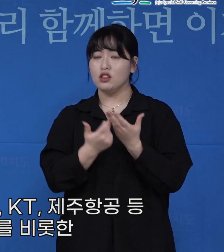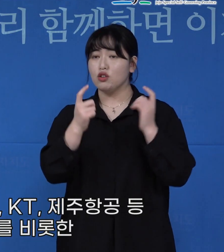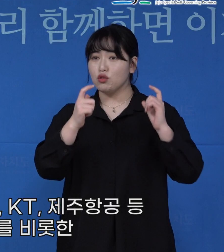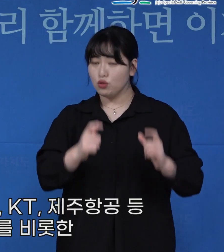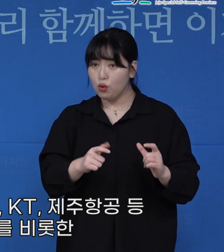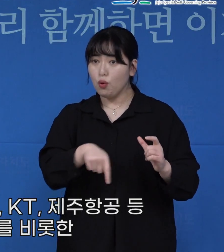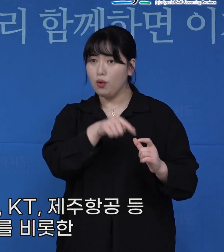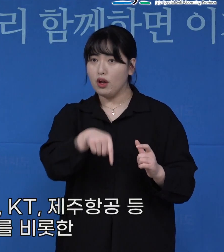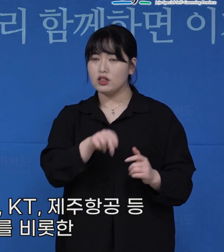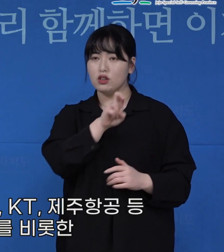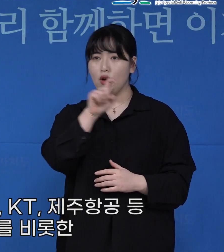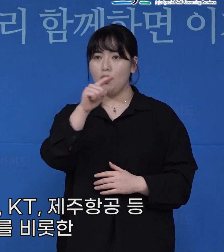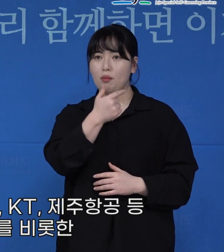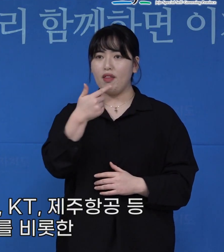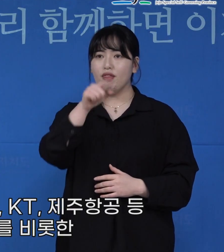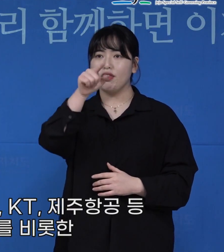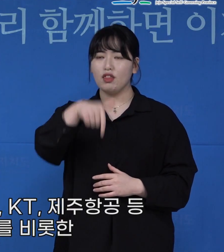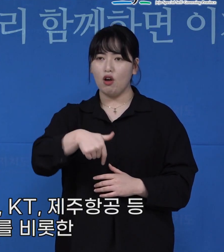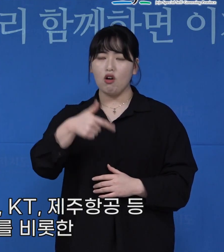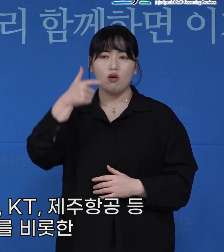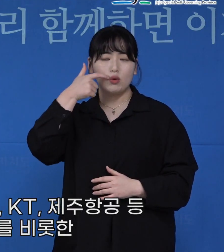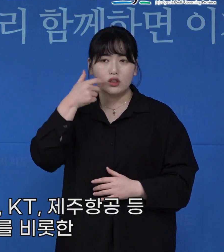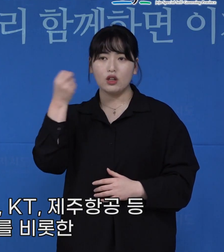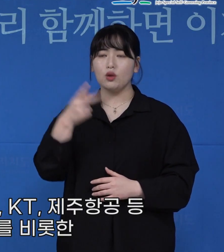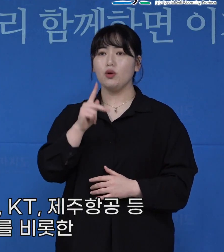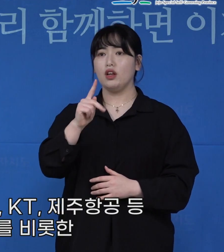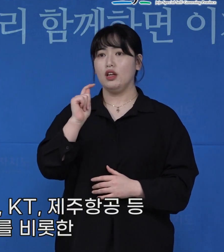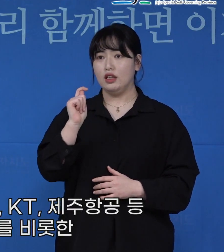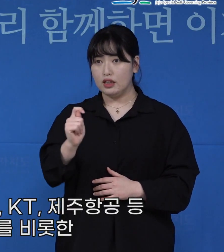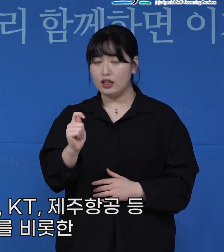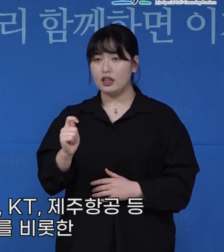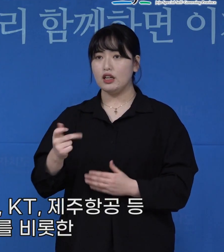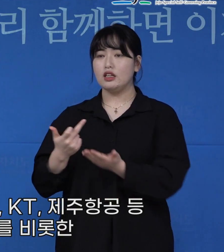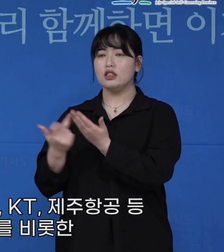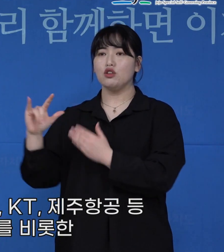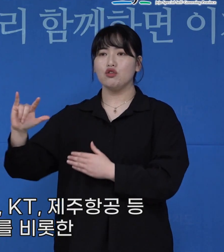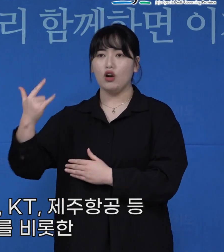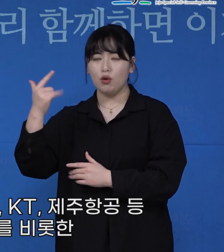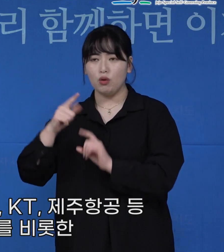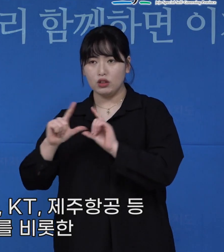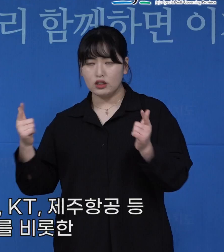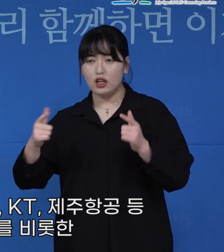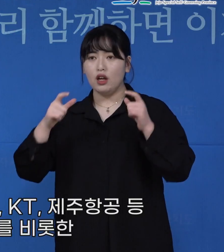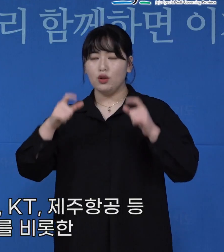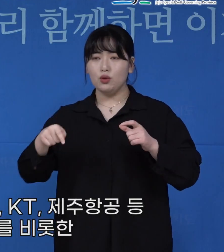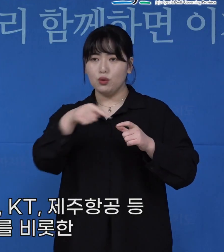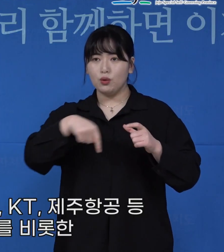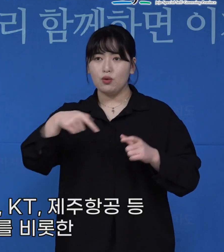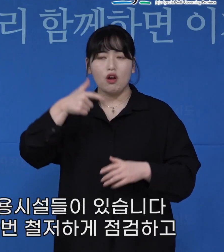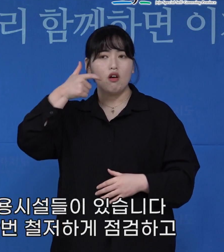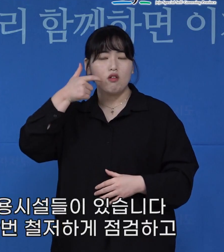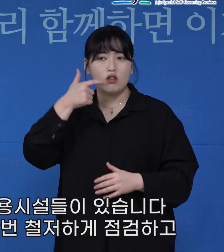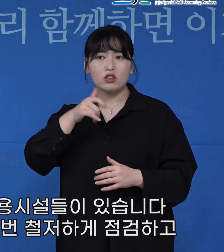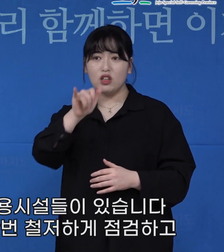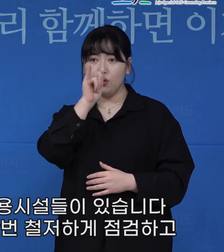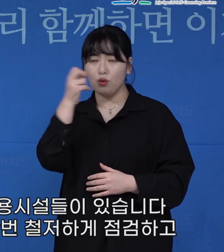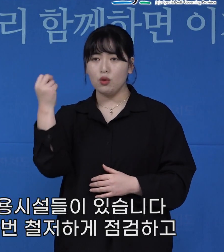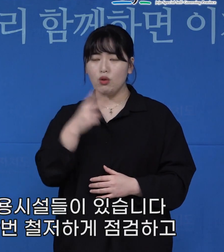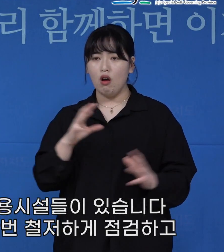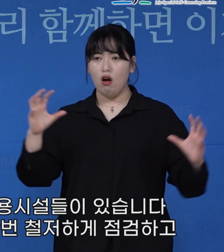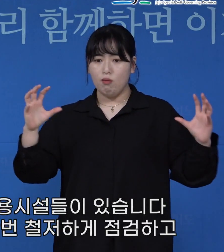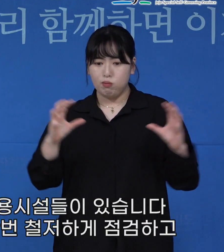제주에도 만덕 콜센터, KT, 제주항공 등 도내 콜센터를 비롯한